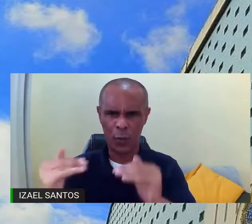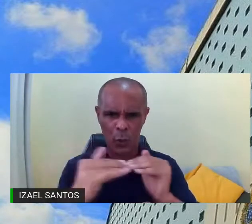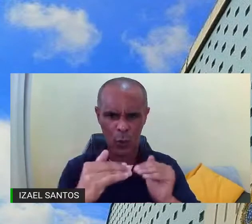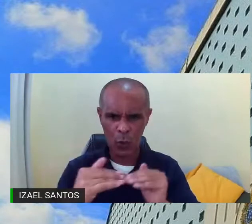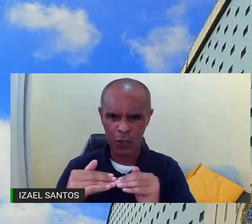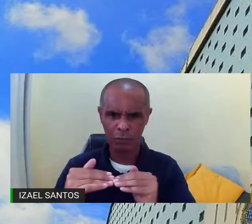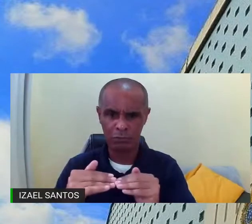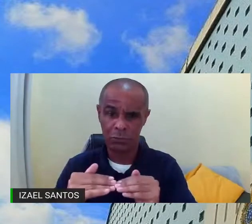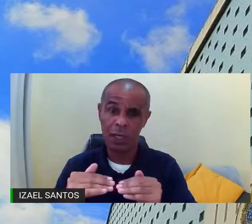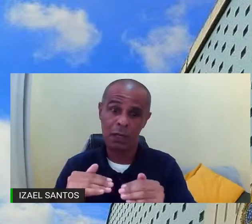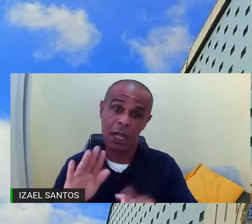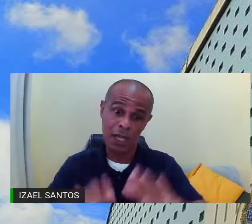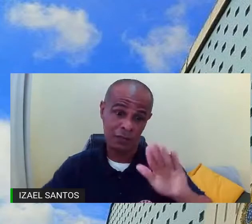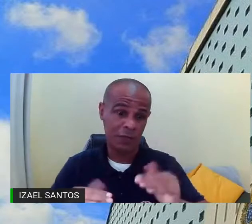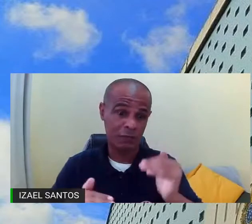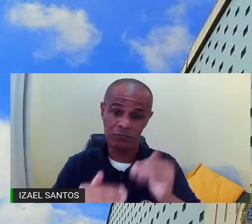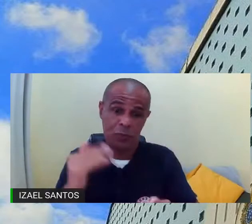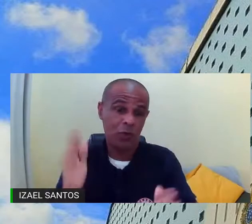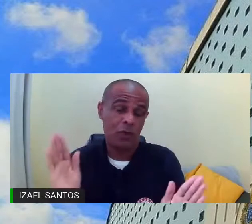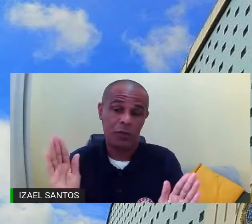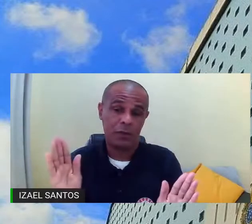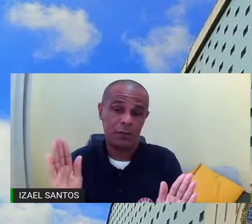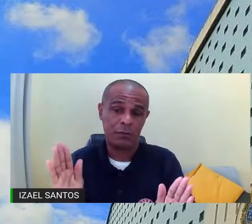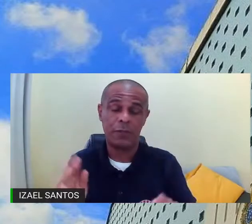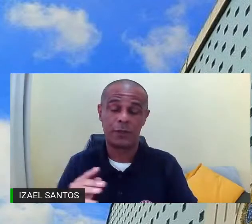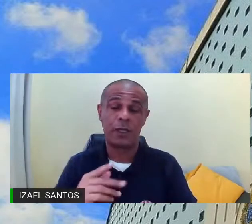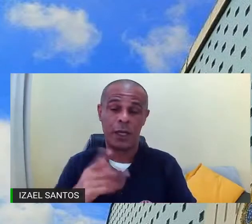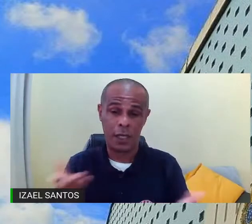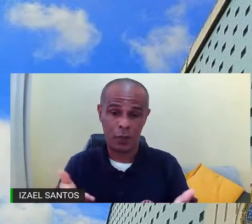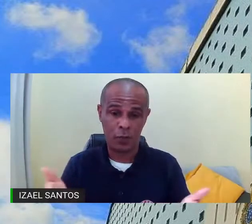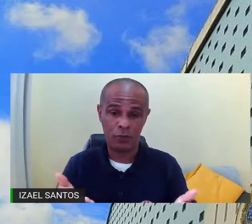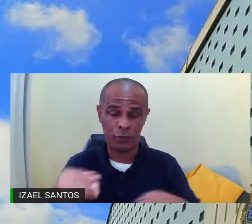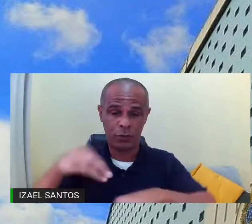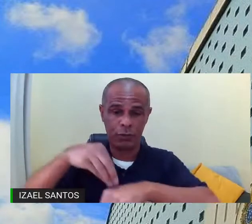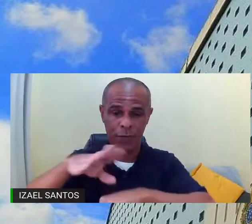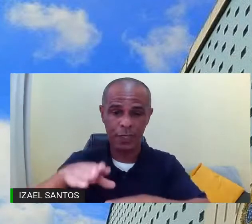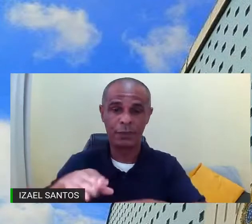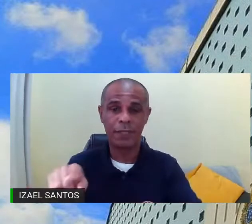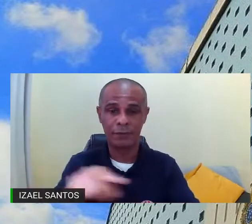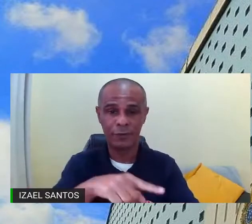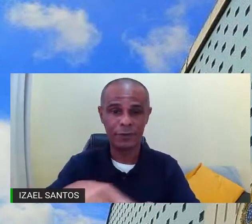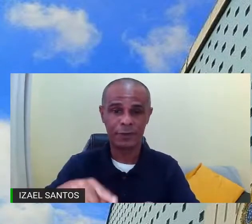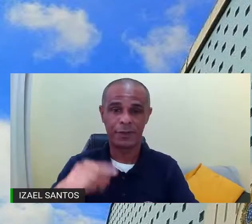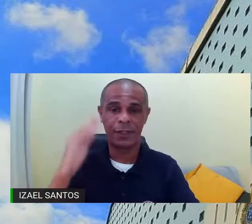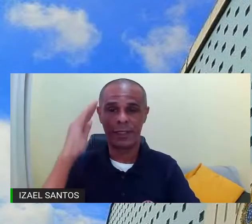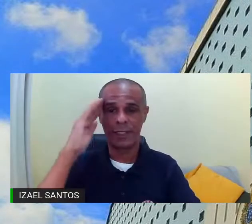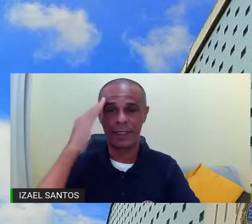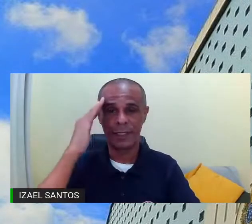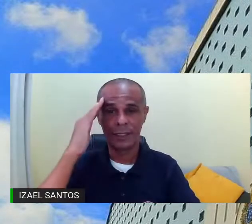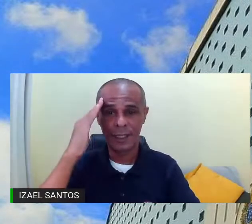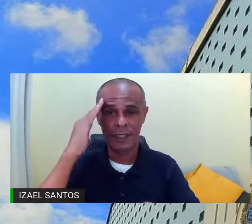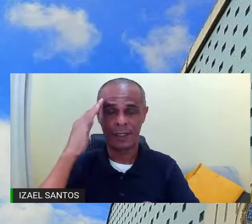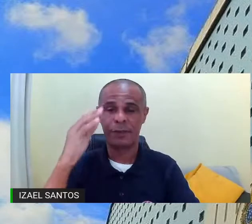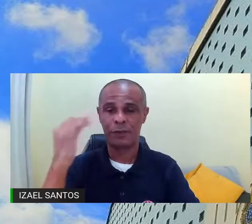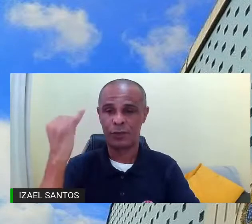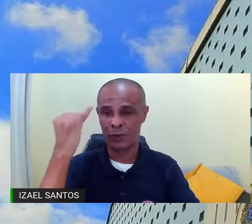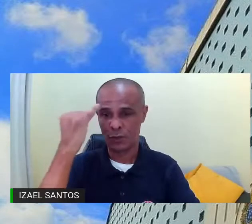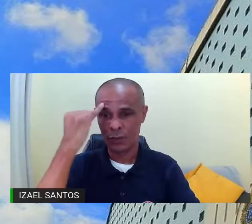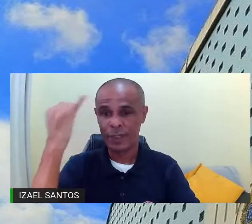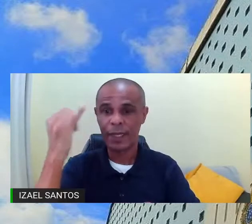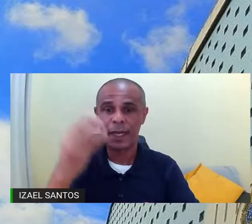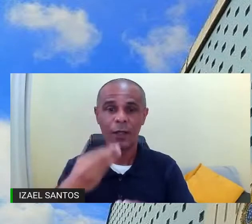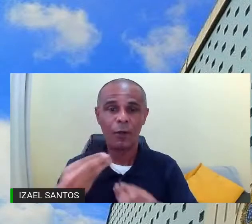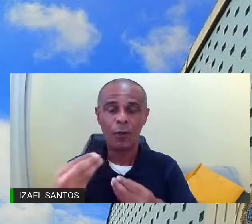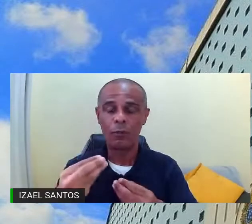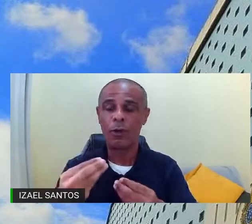aqui apenas para que as pessoas possam pôr em comum as suas ideias e ver quais